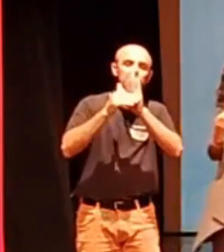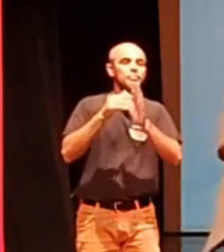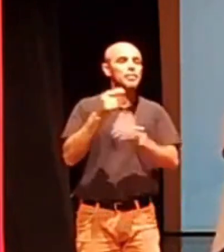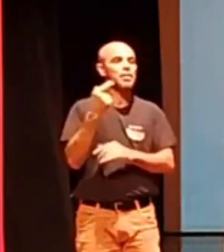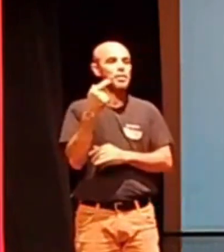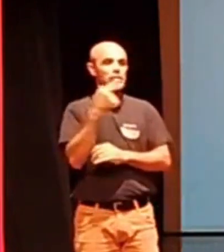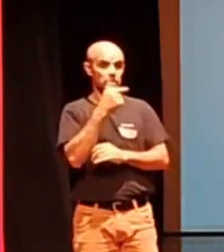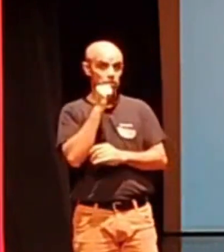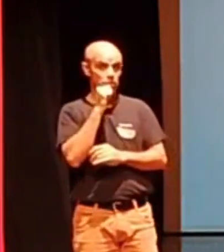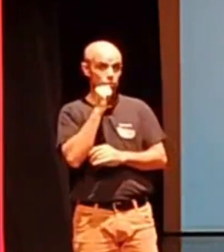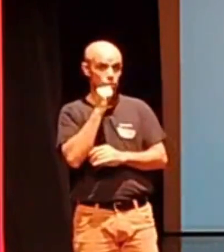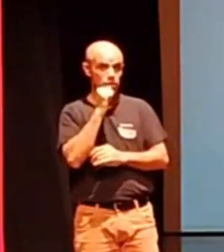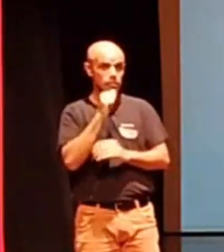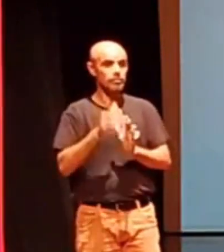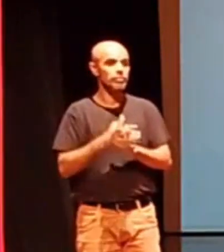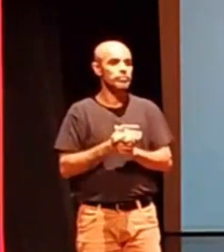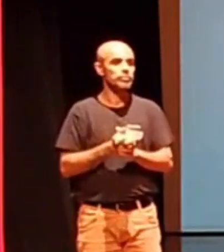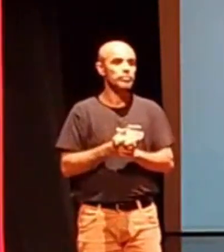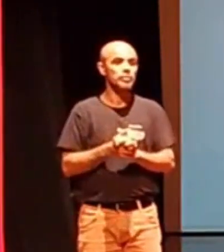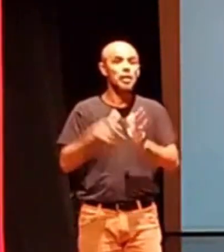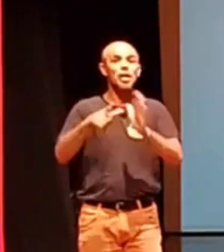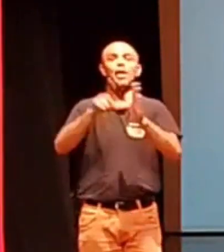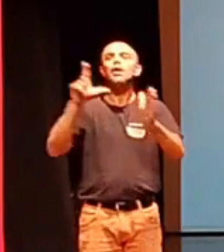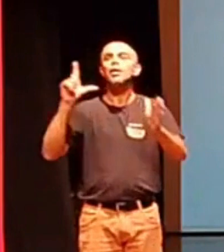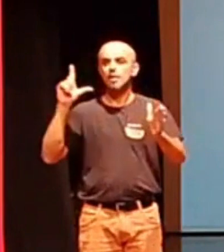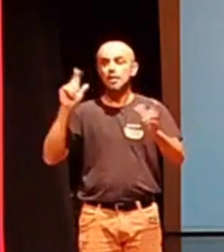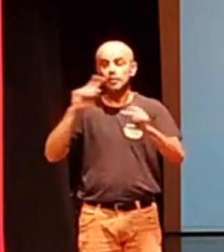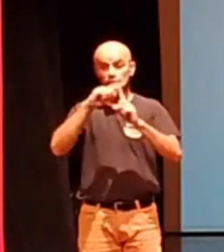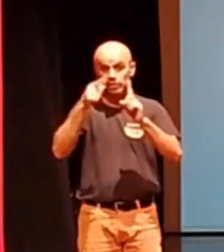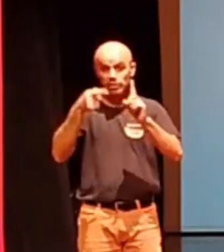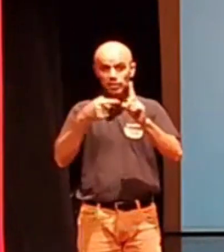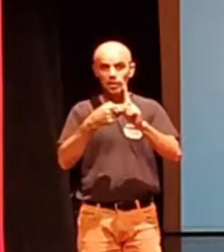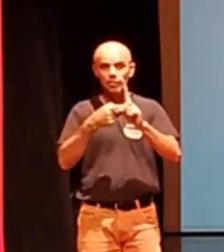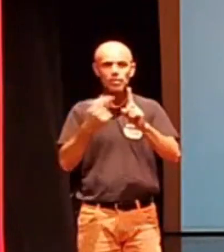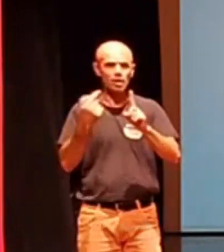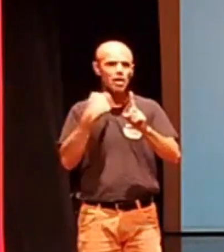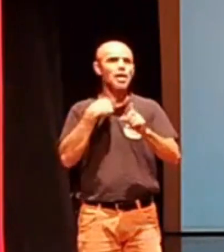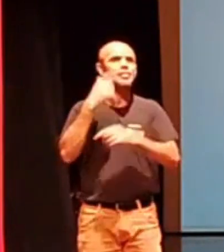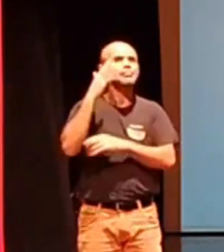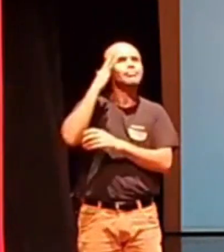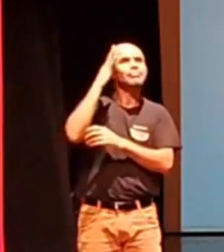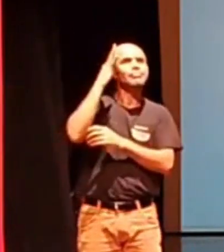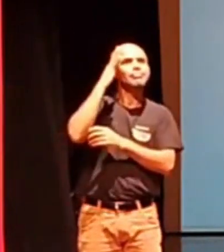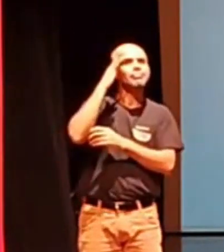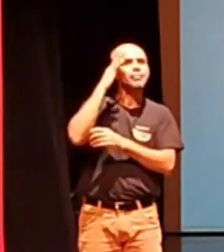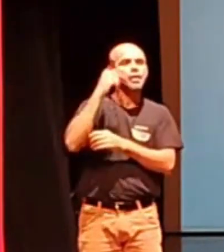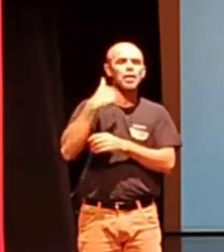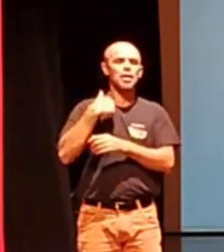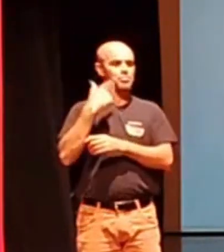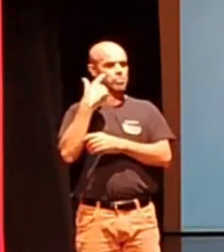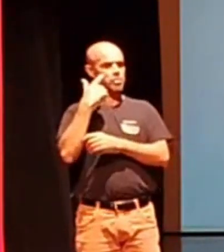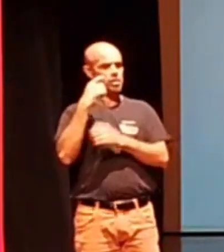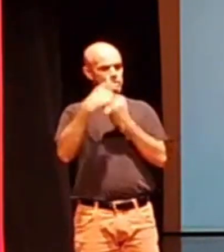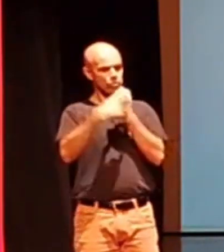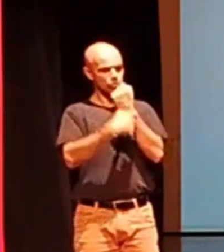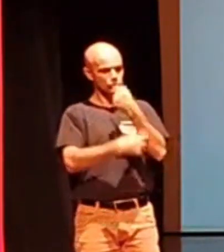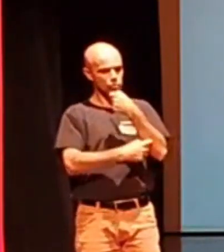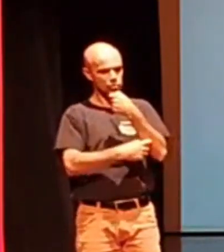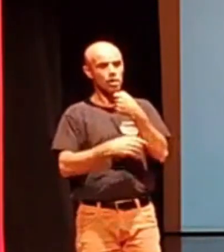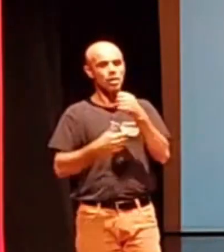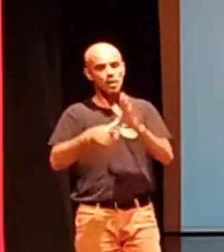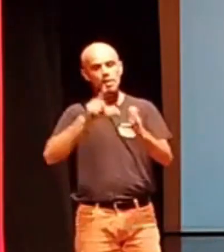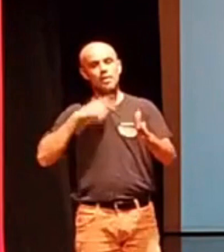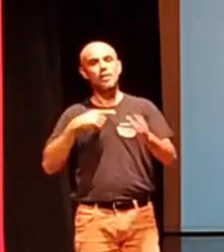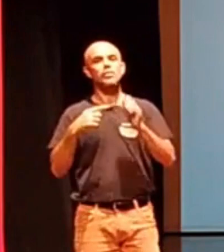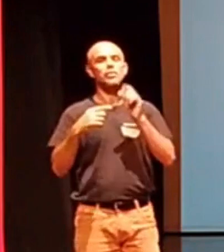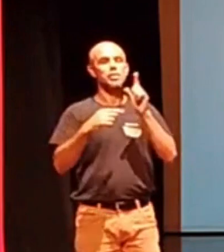mulher pudesse, antes de ficar grávida, ela tem escoliose, ela deveria fazer um raio-x. Tá? Fazer